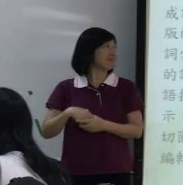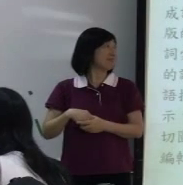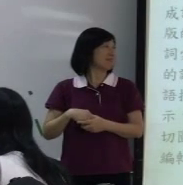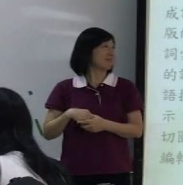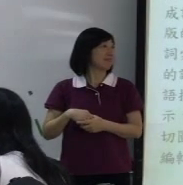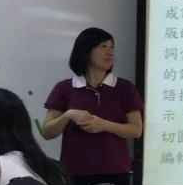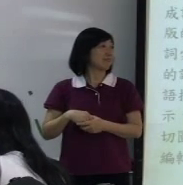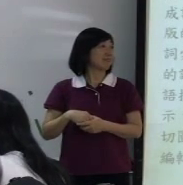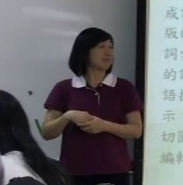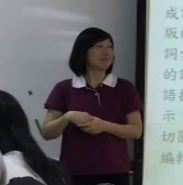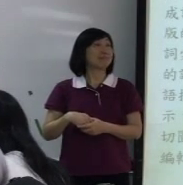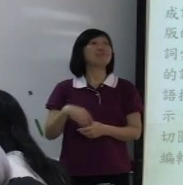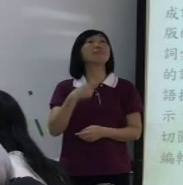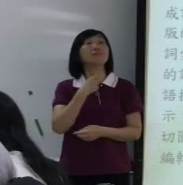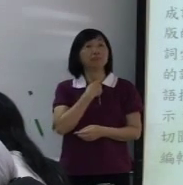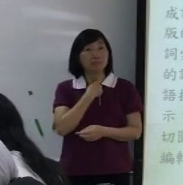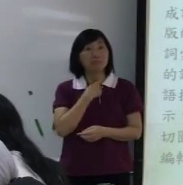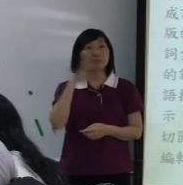要去